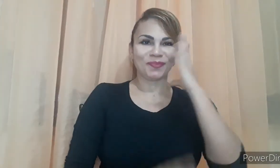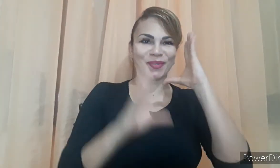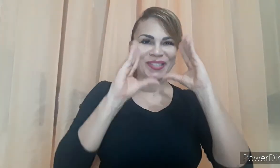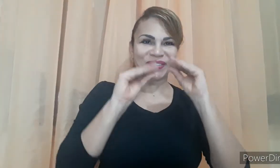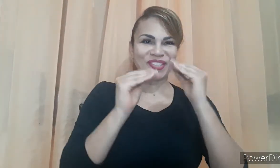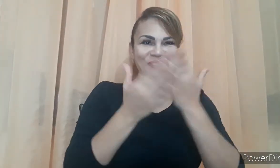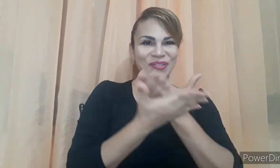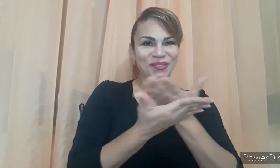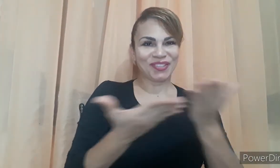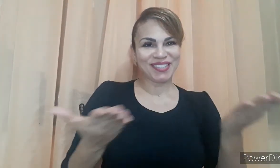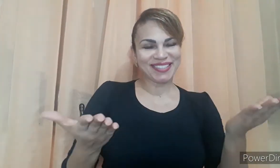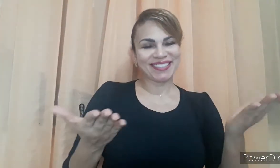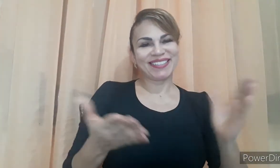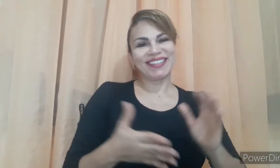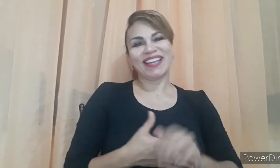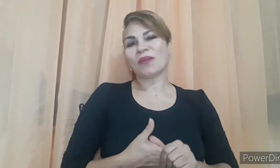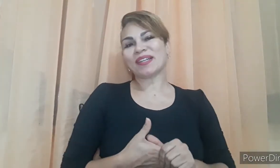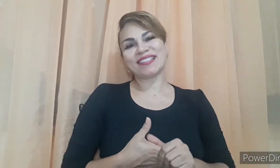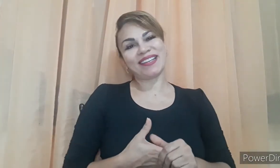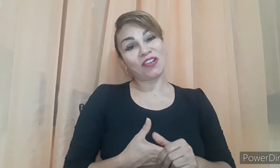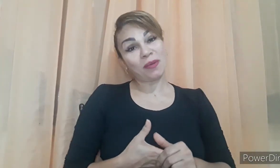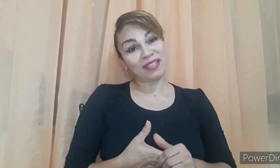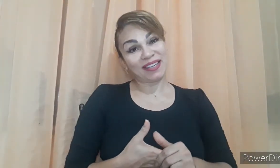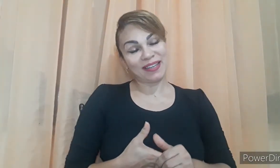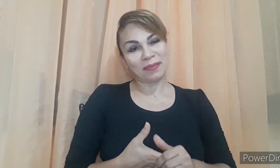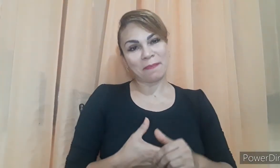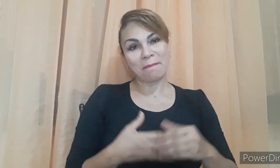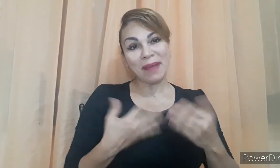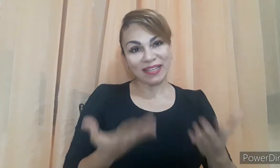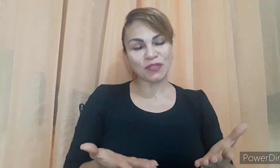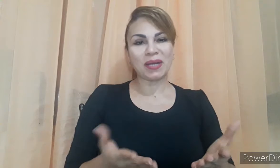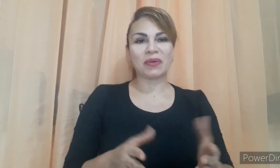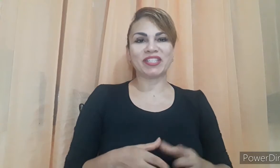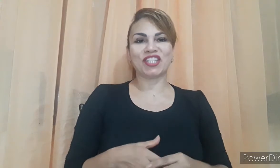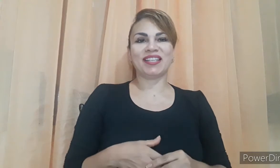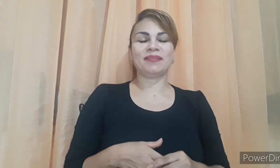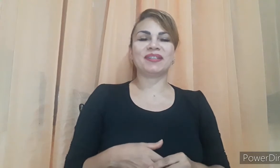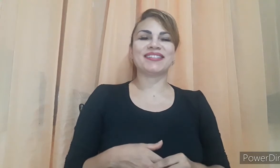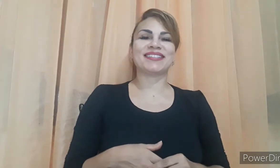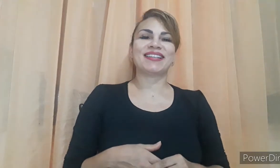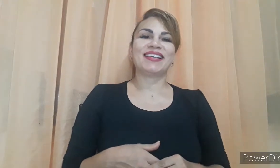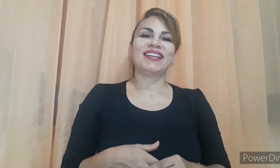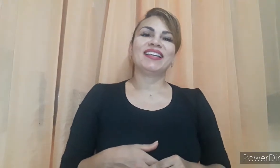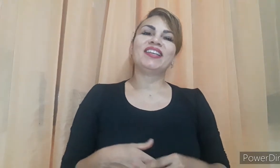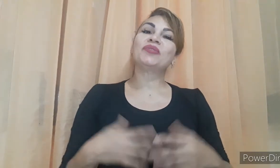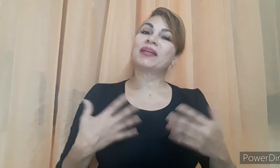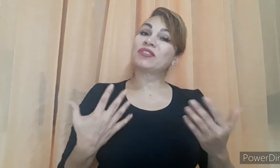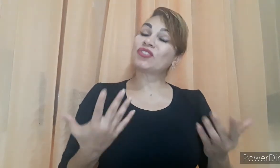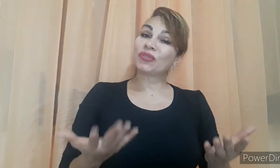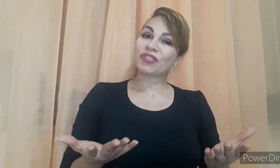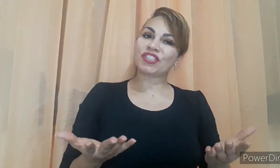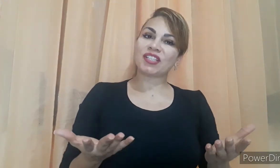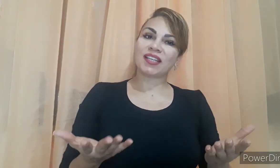Boa noite a todos. É um prazer enorme estar aqui para mais uma aula de Libras. E o tema de hoje